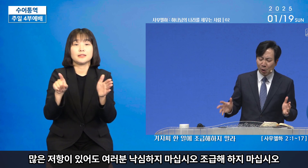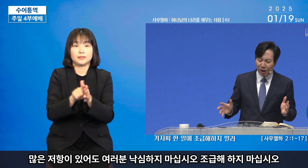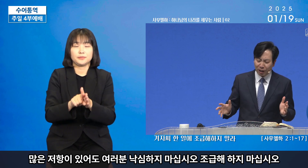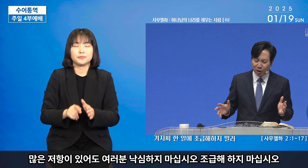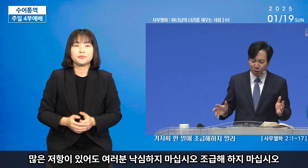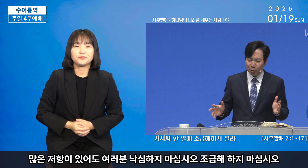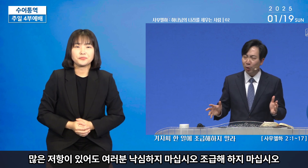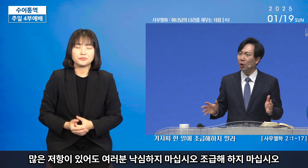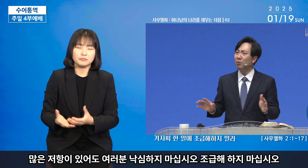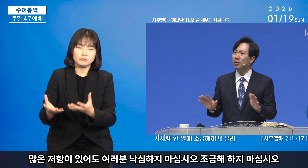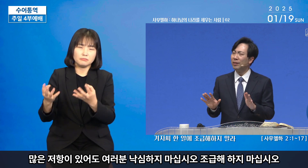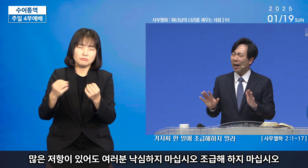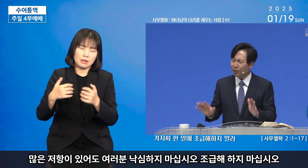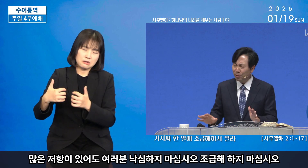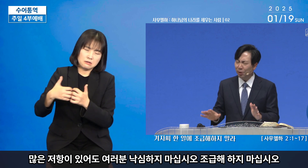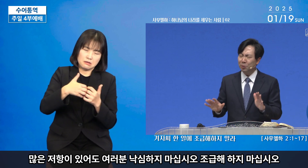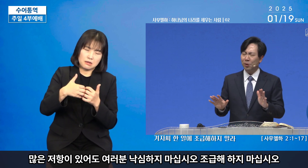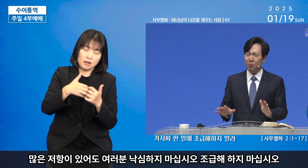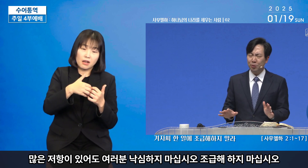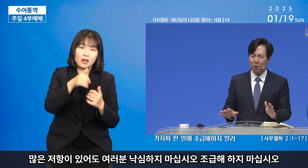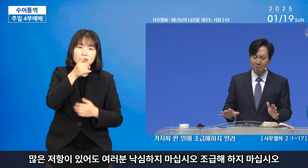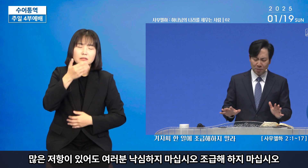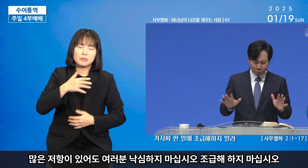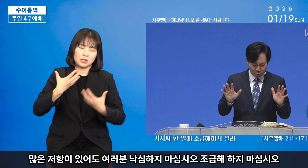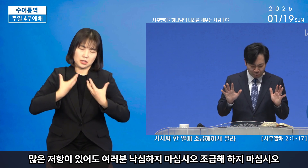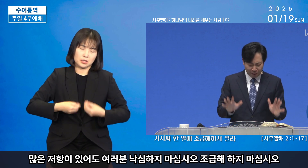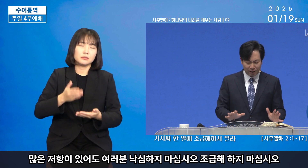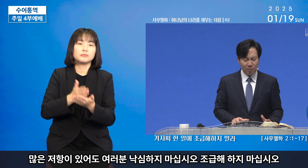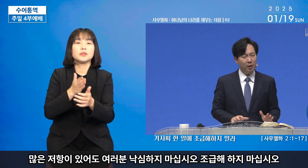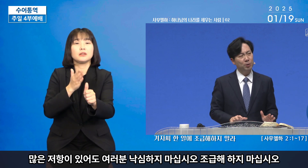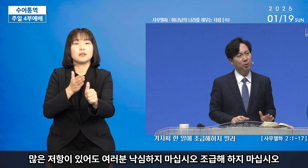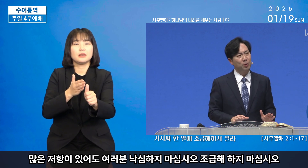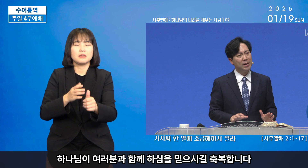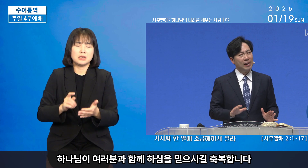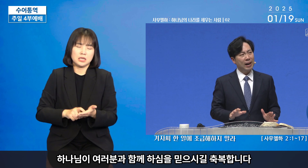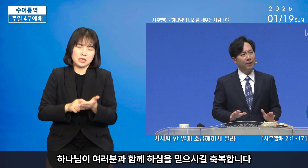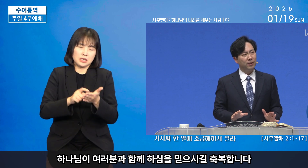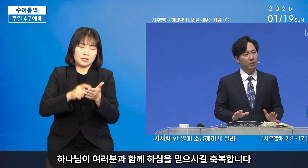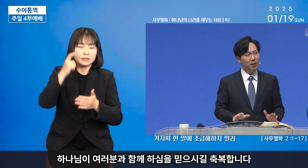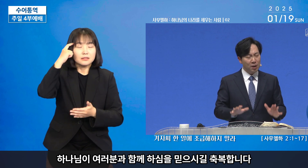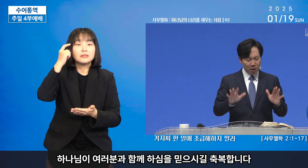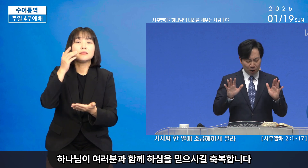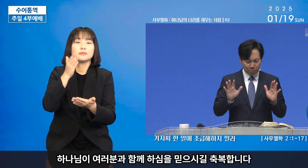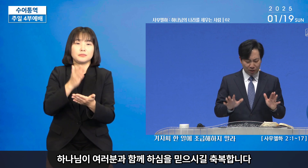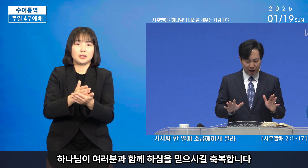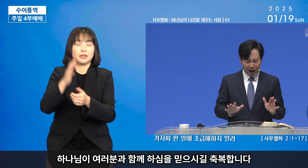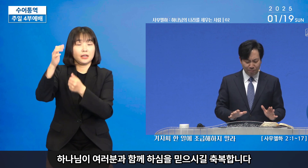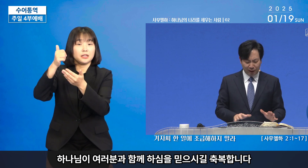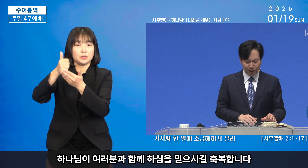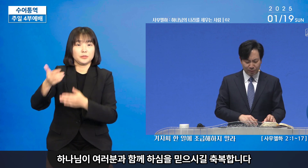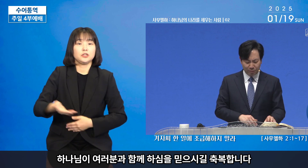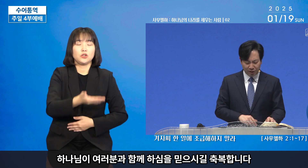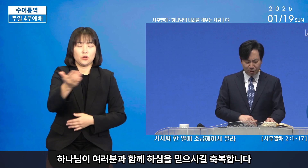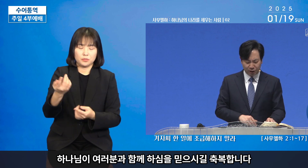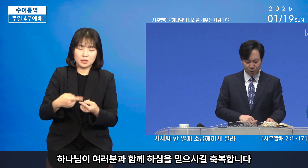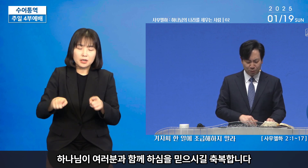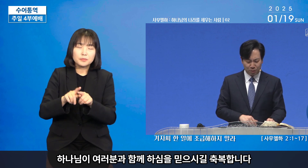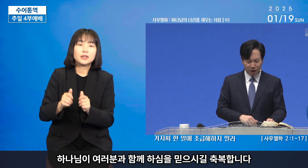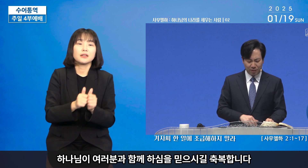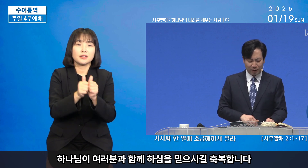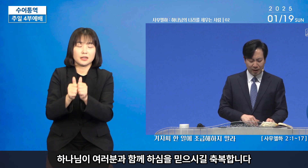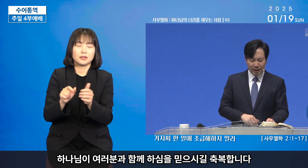많은 저항이 있어도 여러분 낙심하지 마십시오. 조급해하지 마십시오. 하나님이 여러분과 함께 하심을